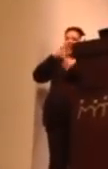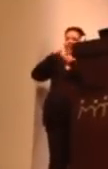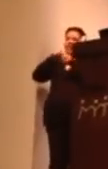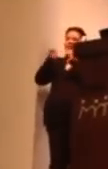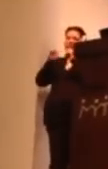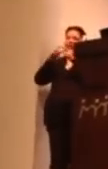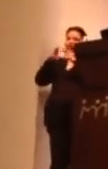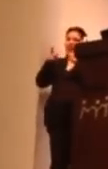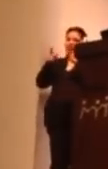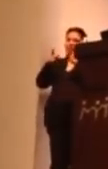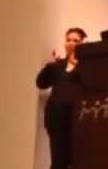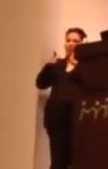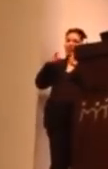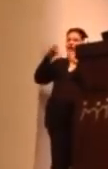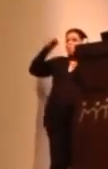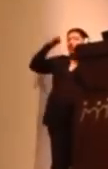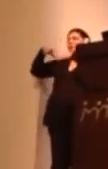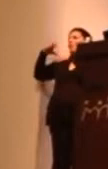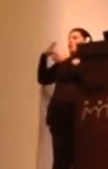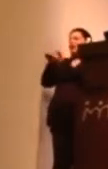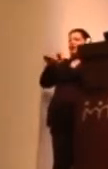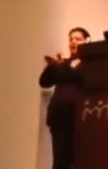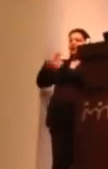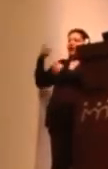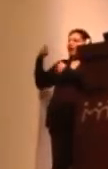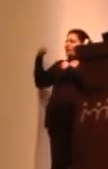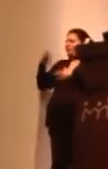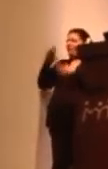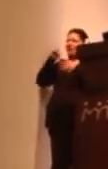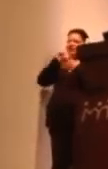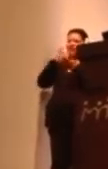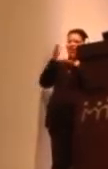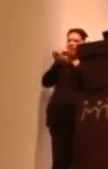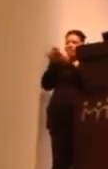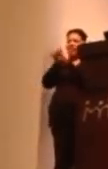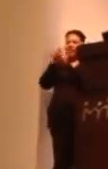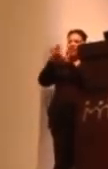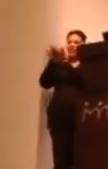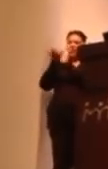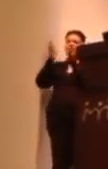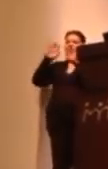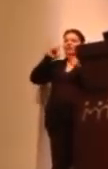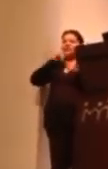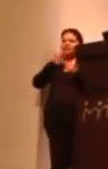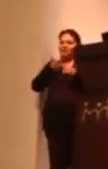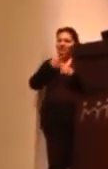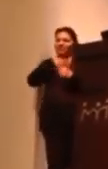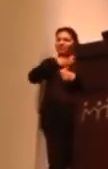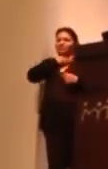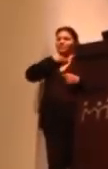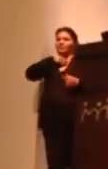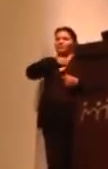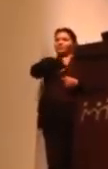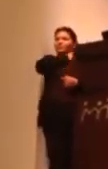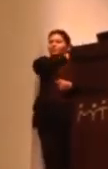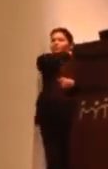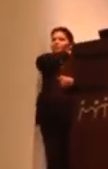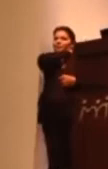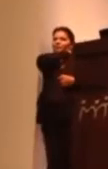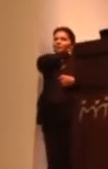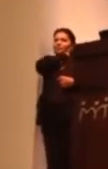roto, que se les va a olvidar el cuaderno, que traen el cuaderno todo así como baraja, que incluso en su